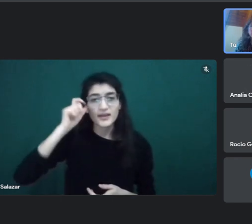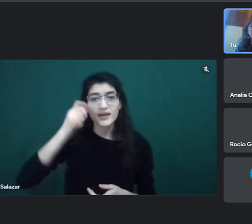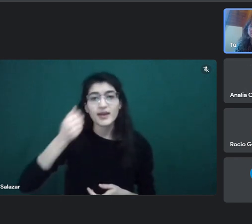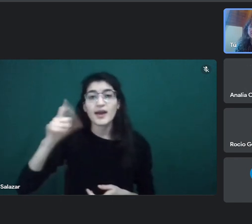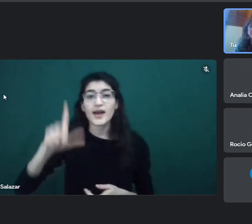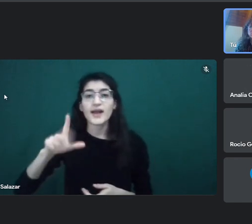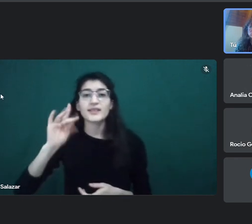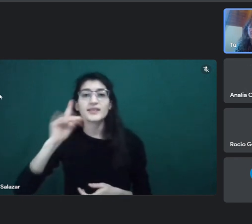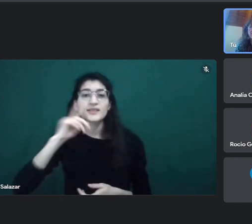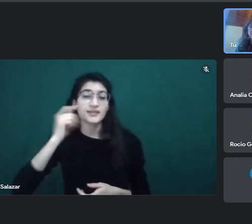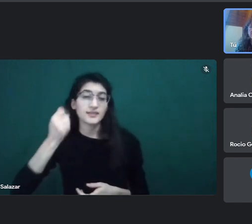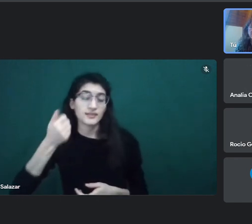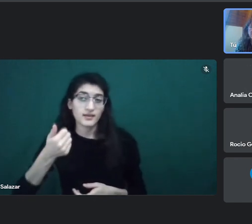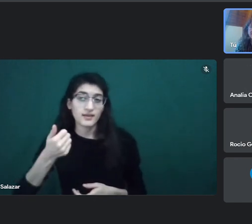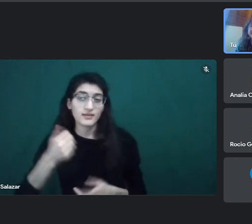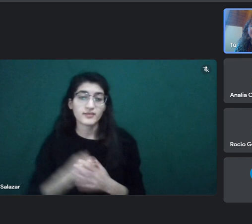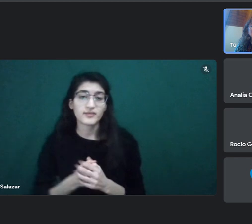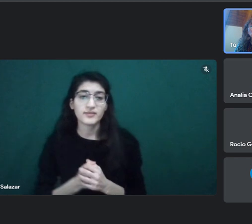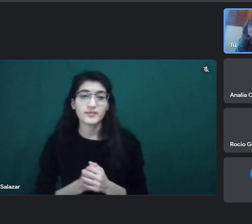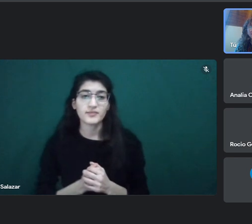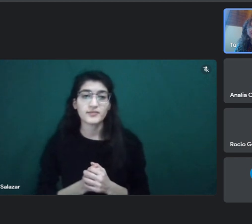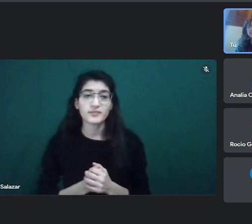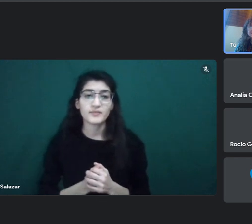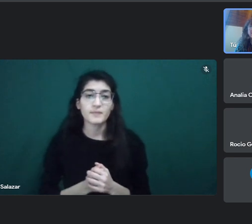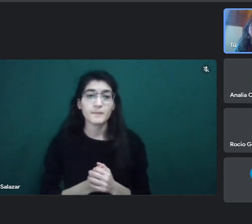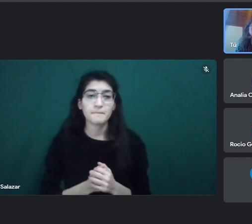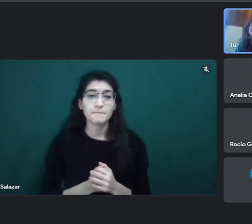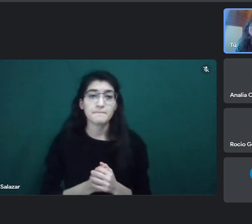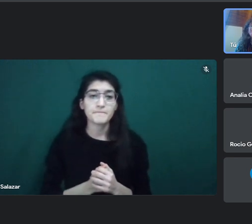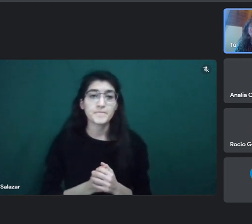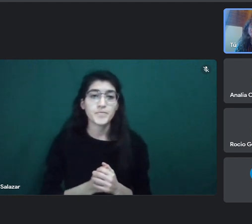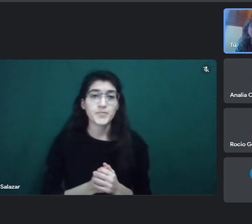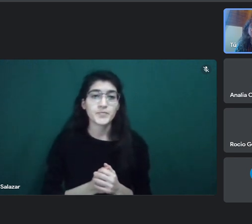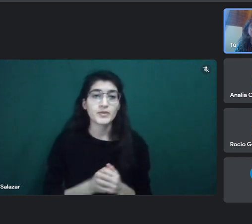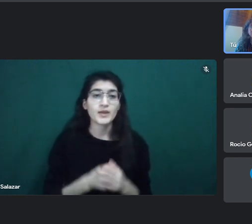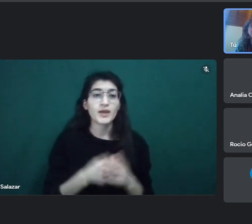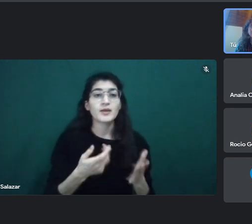Después tenemos, a ver, likewise, del mismo modo.